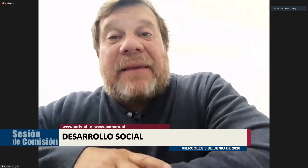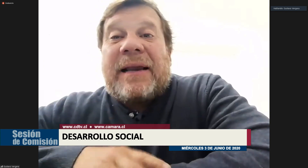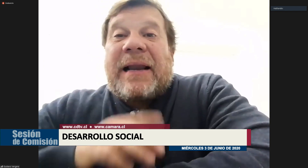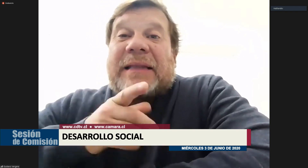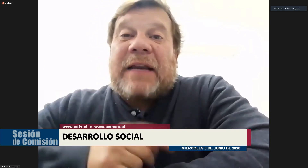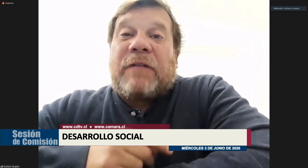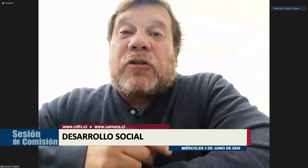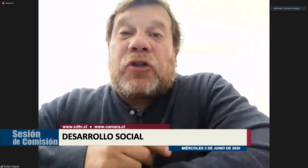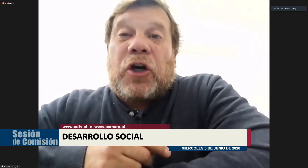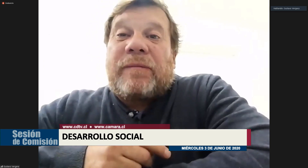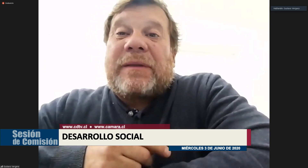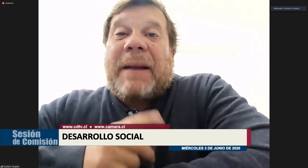la televisión transmite